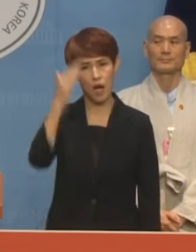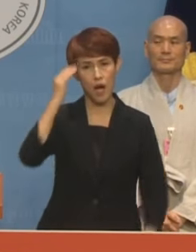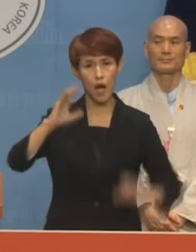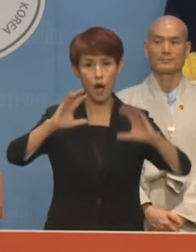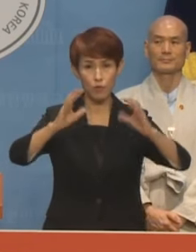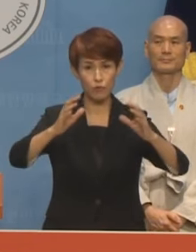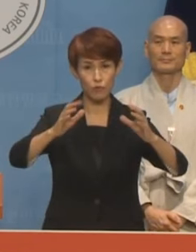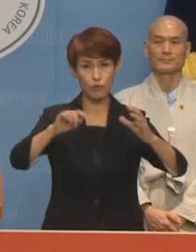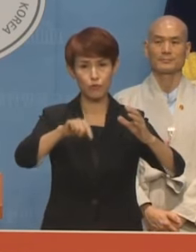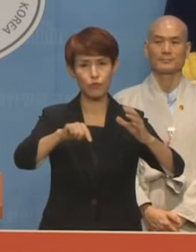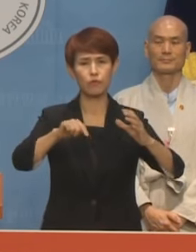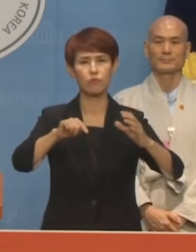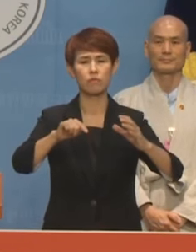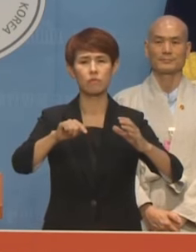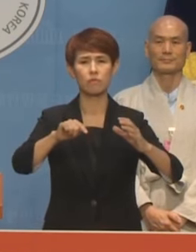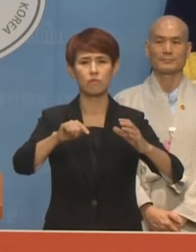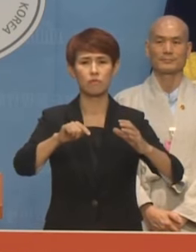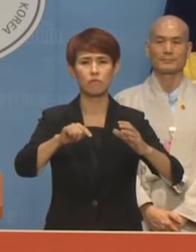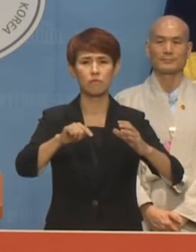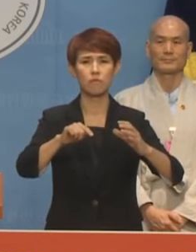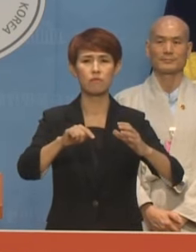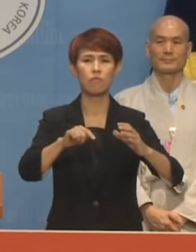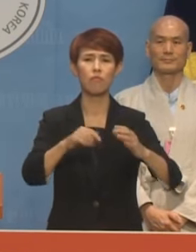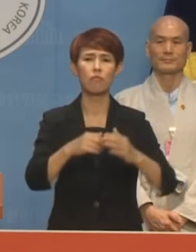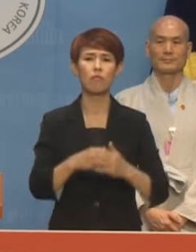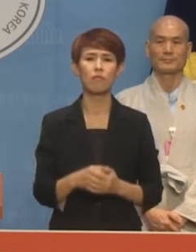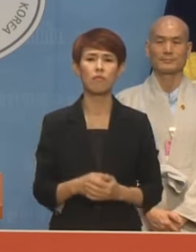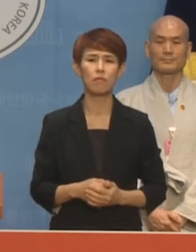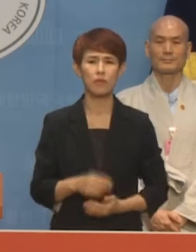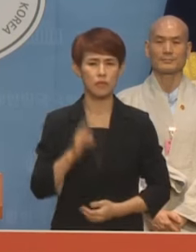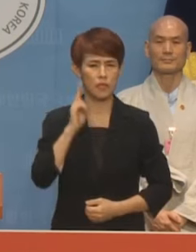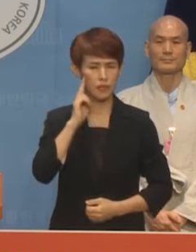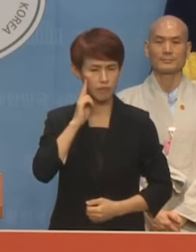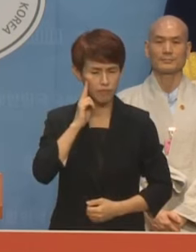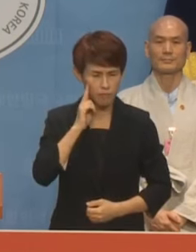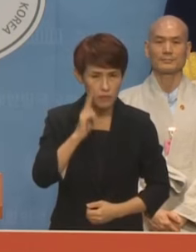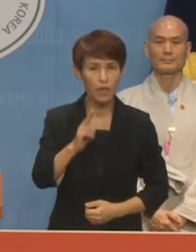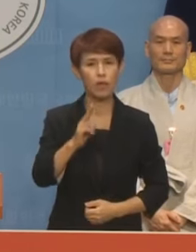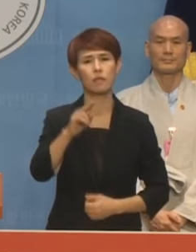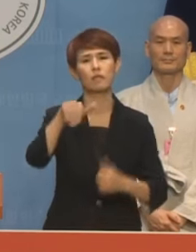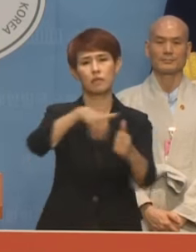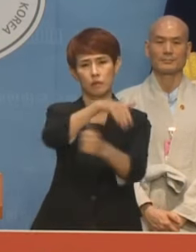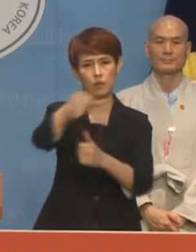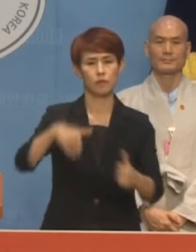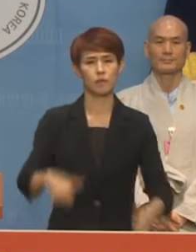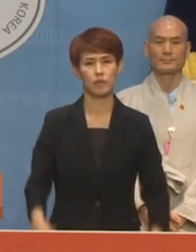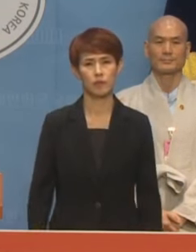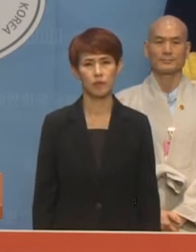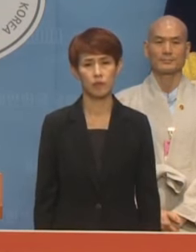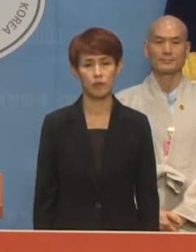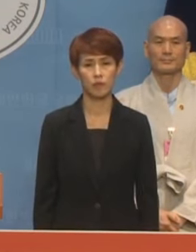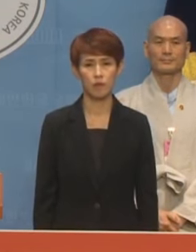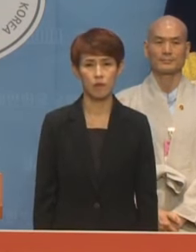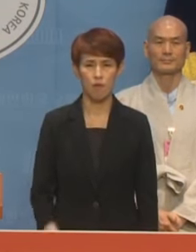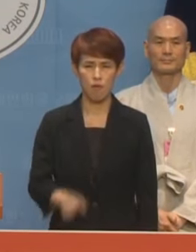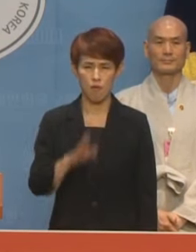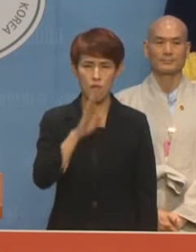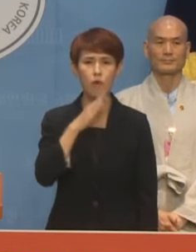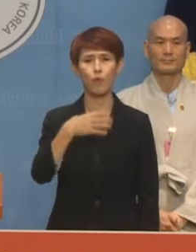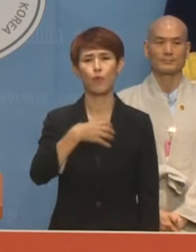대한민국은 더 이상 치료를 미룰 수 없는 심각한 중병을 앓고 있습니다. 극히